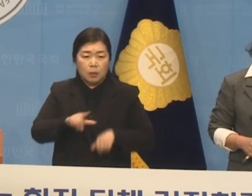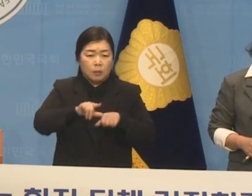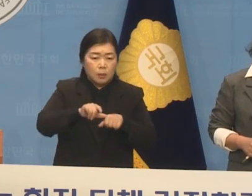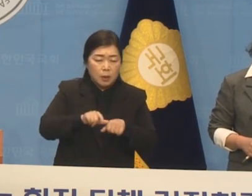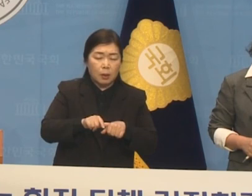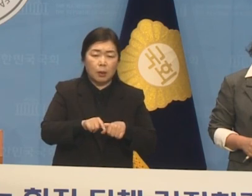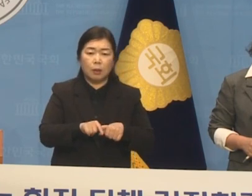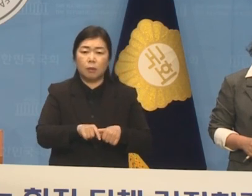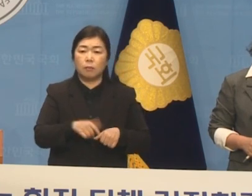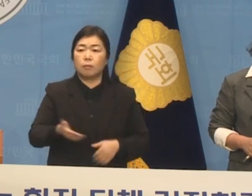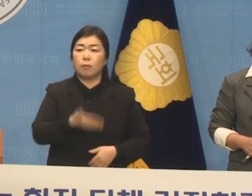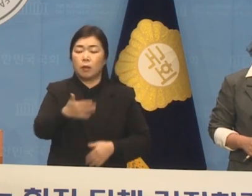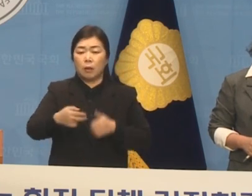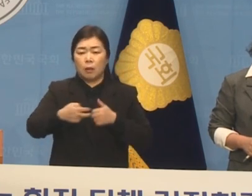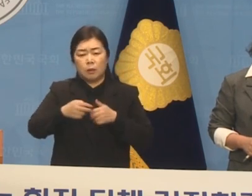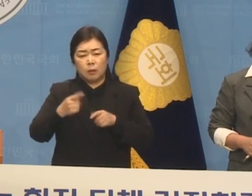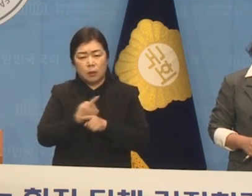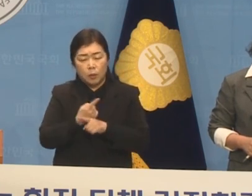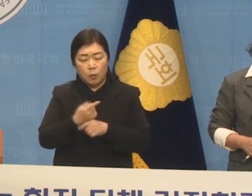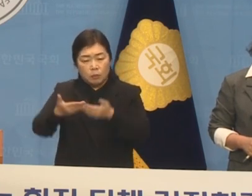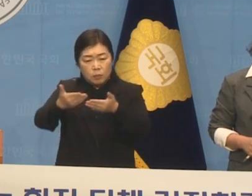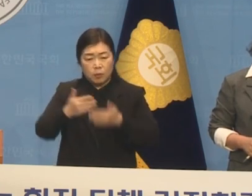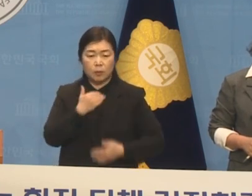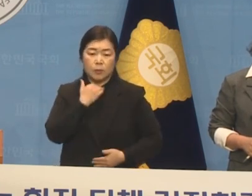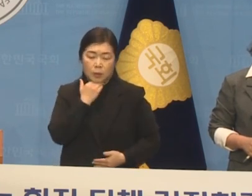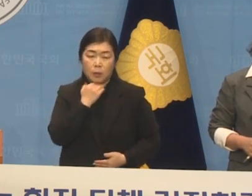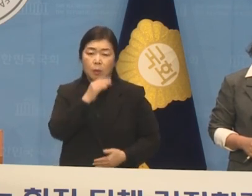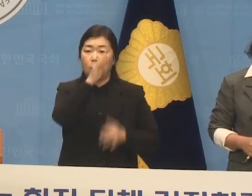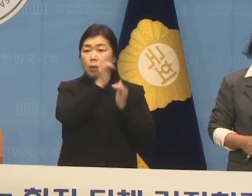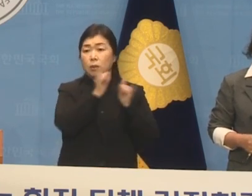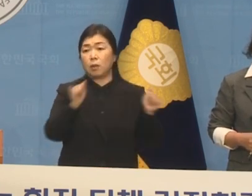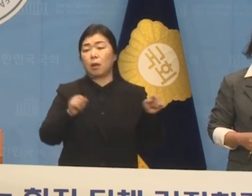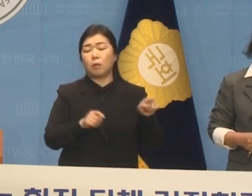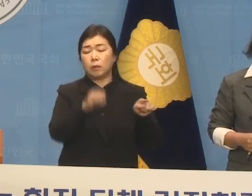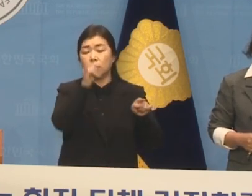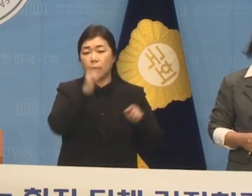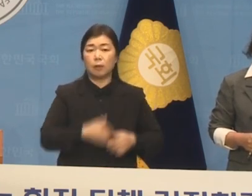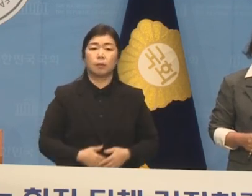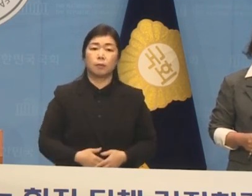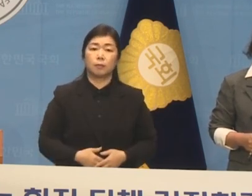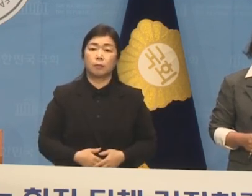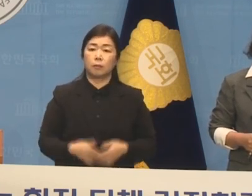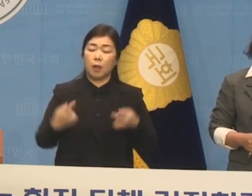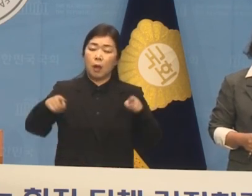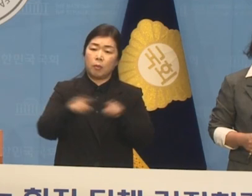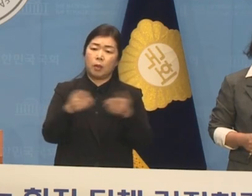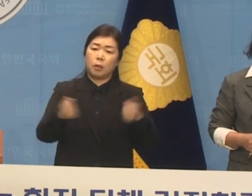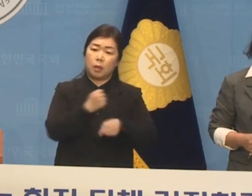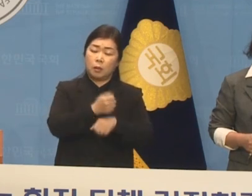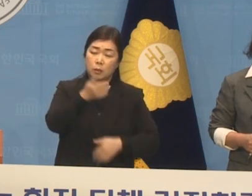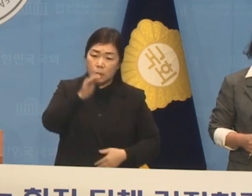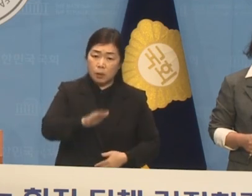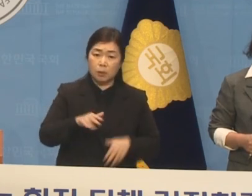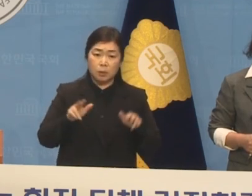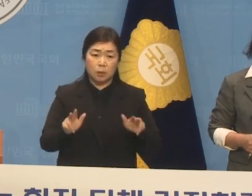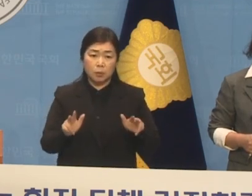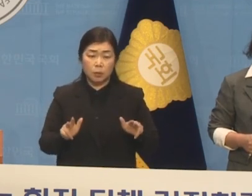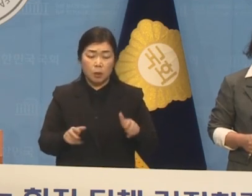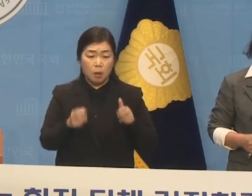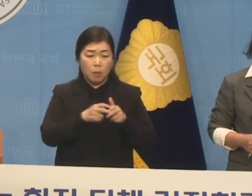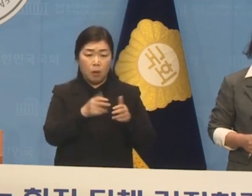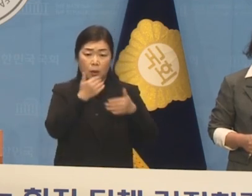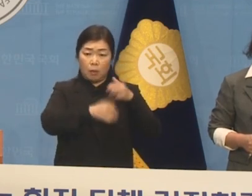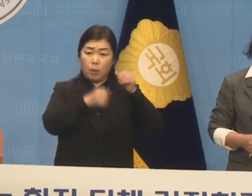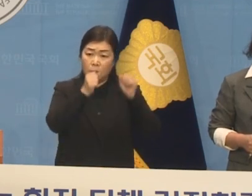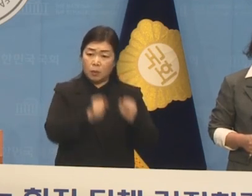치료를 간곡히 기다리고 있는 환자가 있습니다. 같이 일하고 있었지만 지금은 병원에